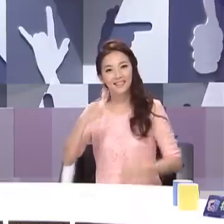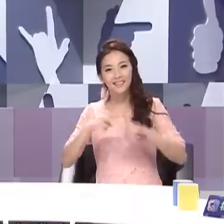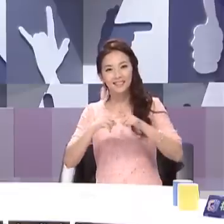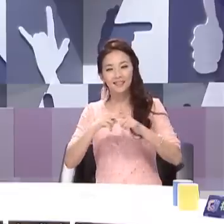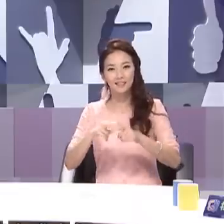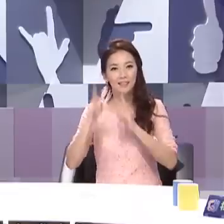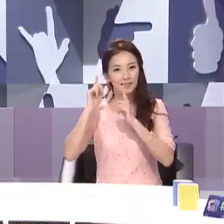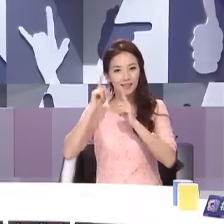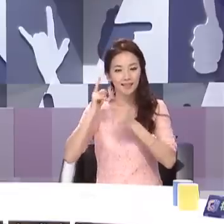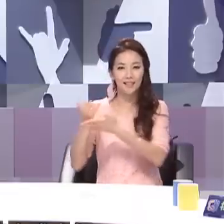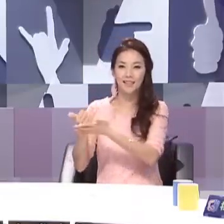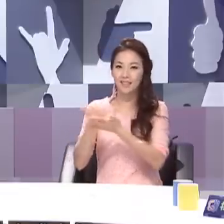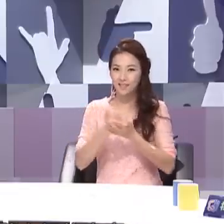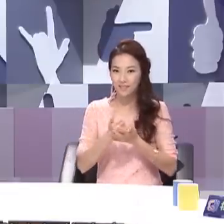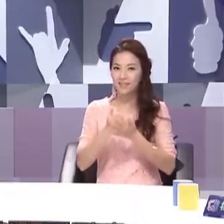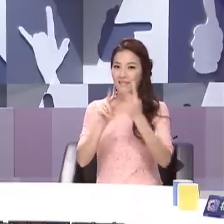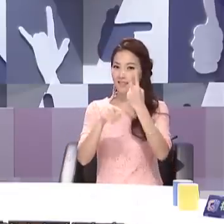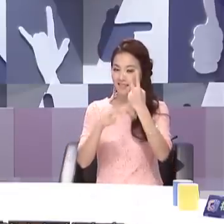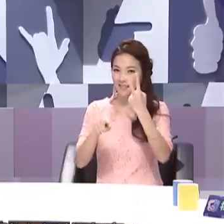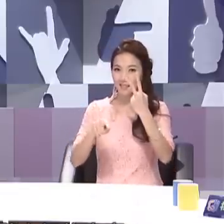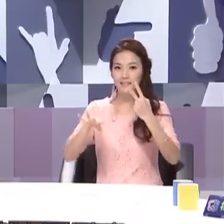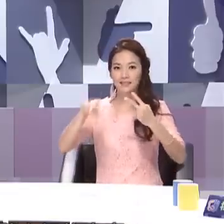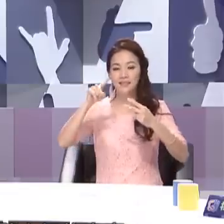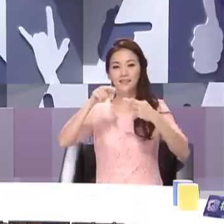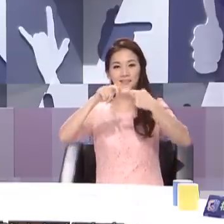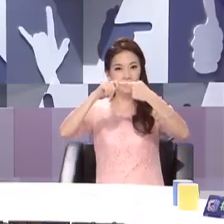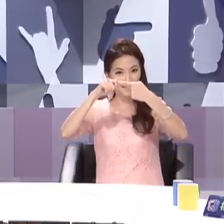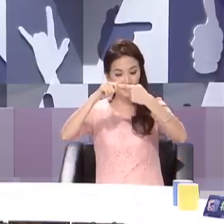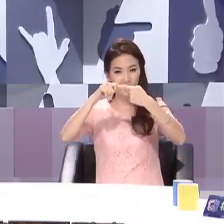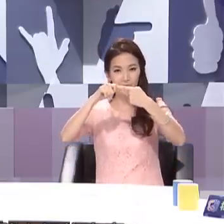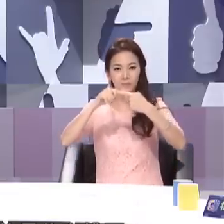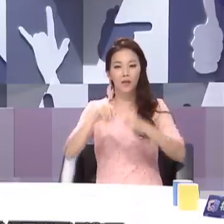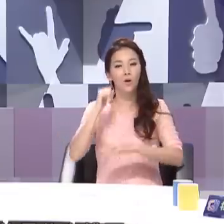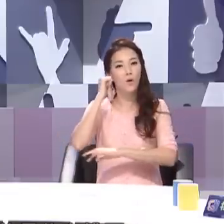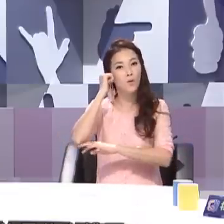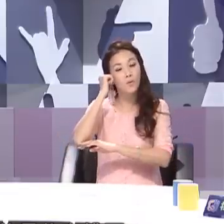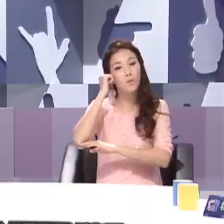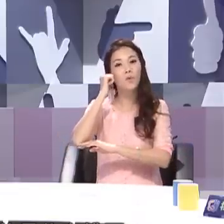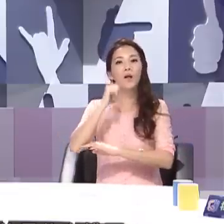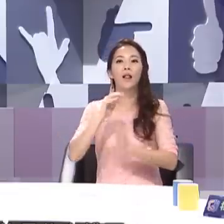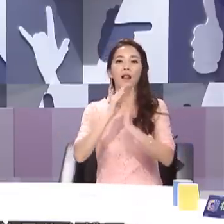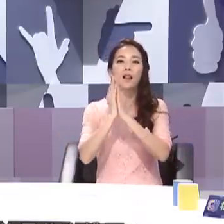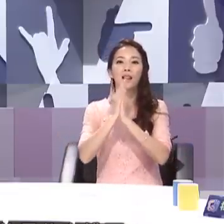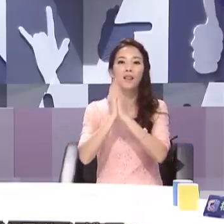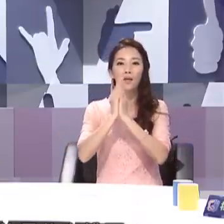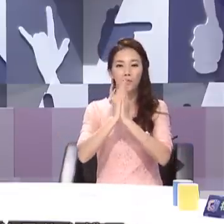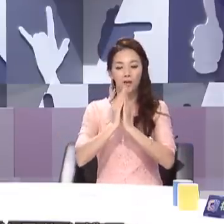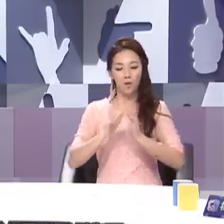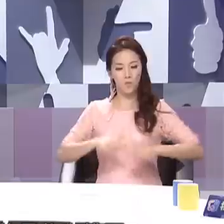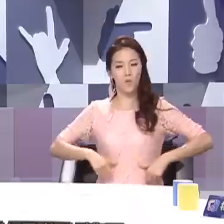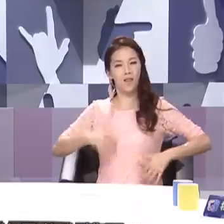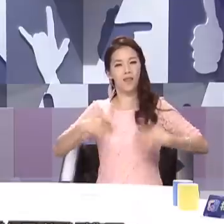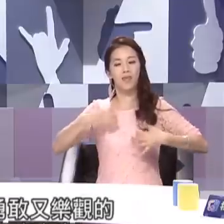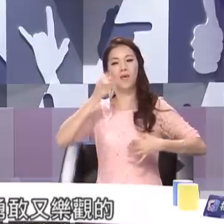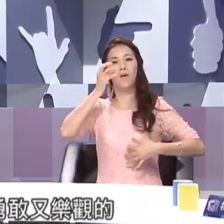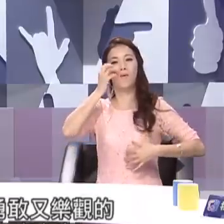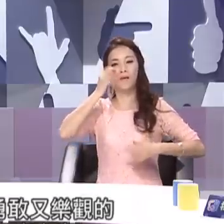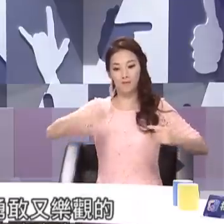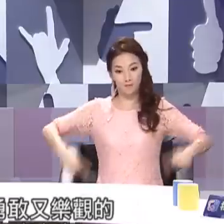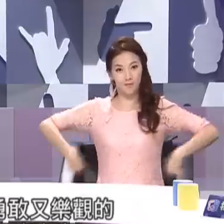接下来由我介绍今天两位听人组的来宾。首先介绍的是住在桃园一位很勇敢